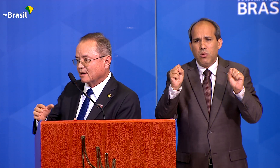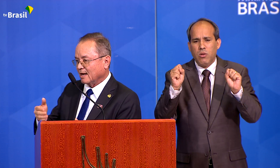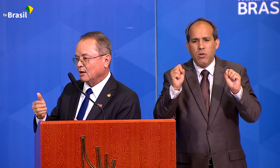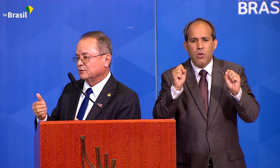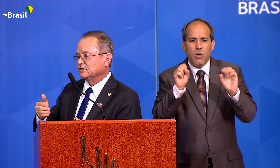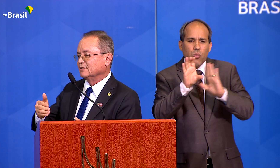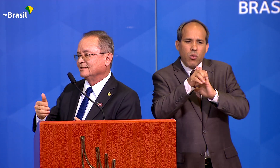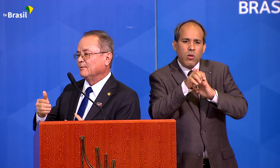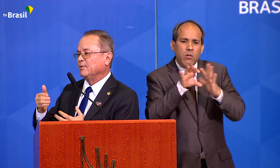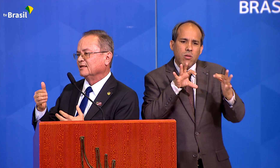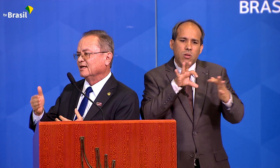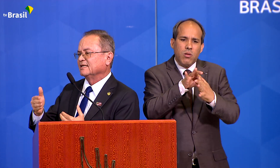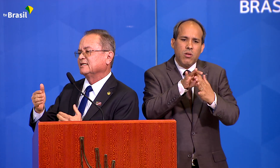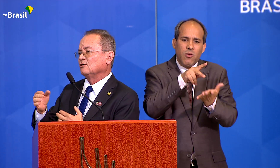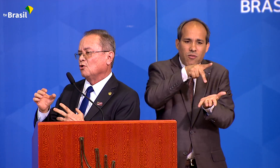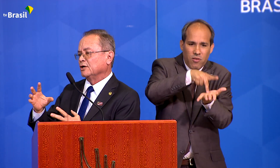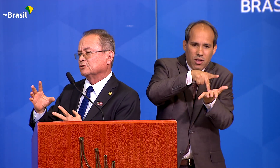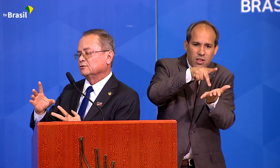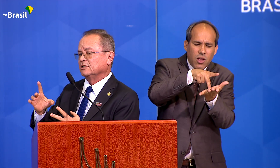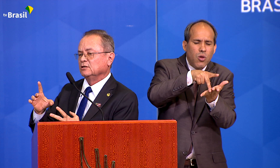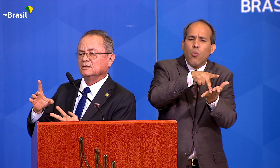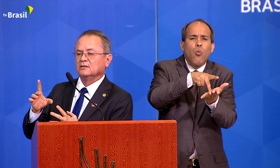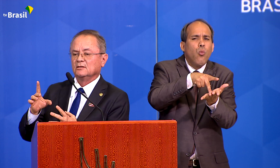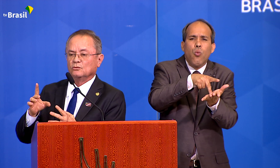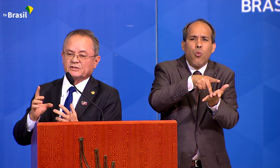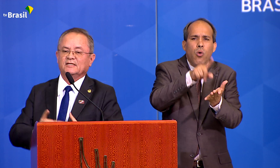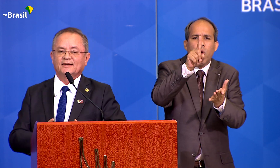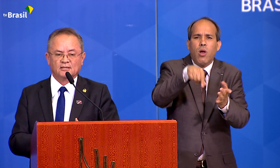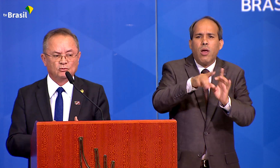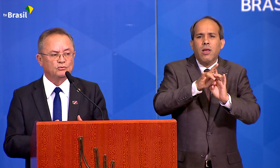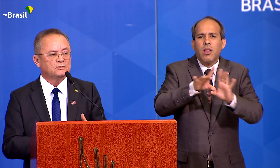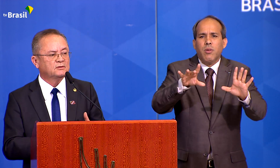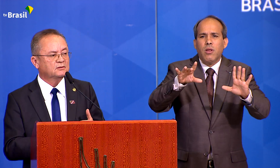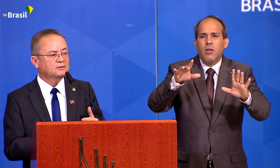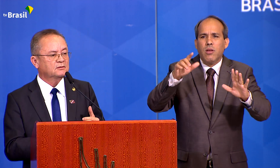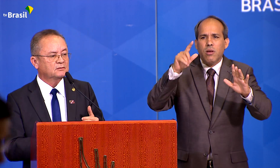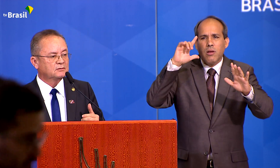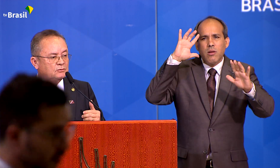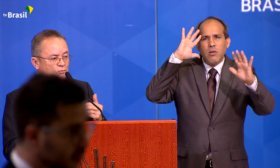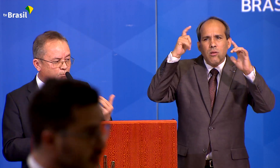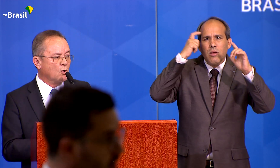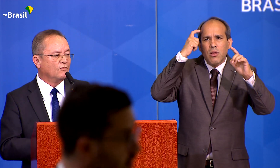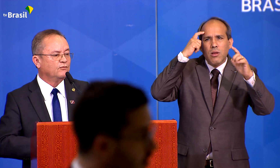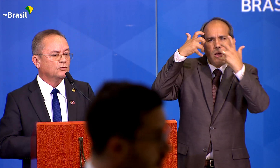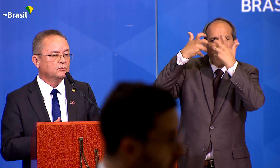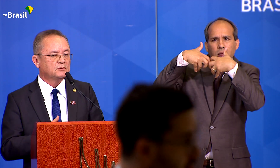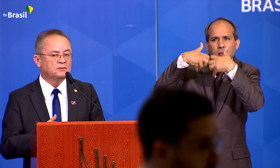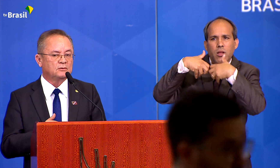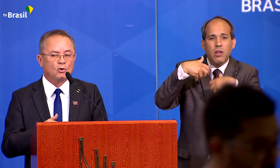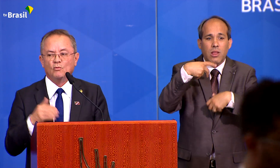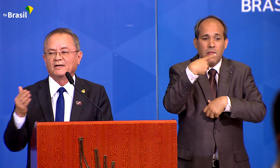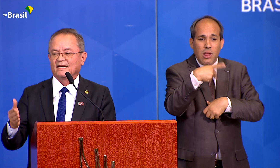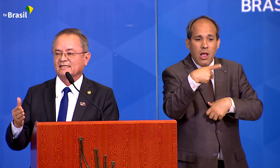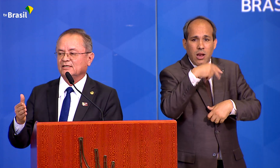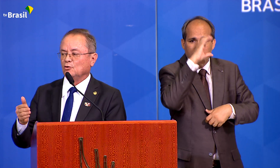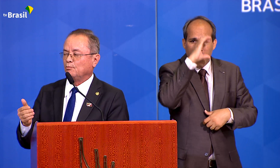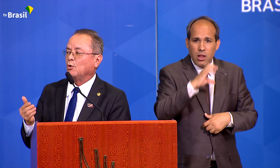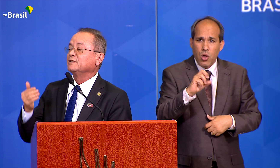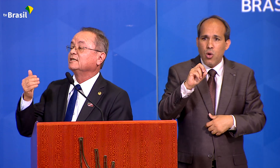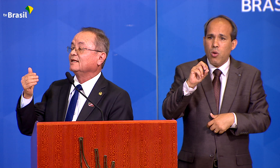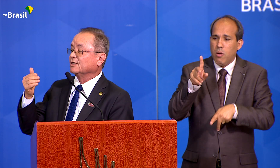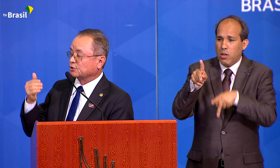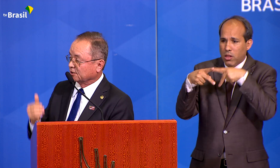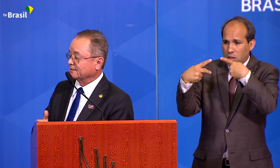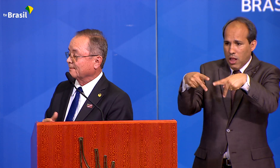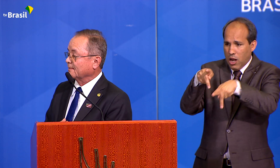como grau de independência lógico que um cidadão um povo uma nação